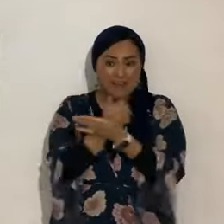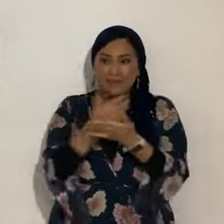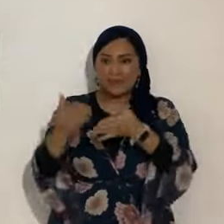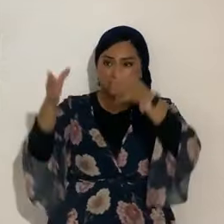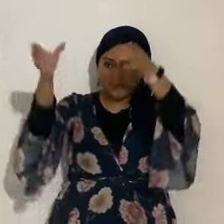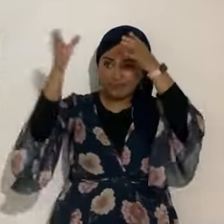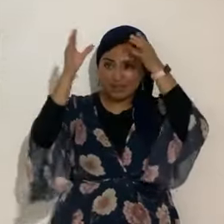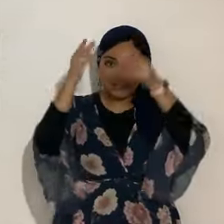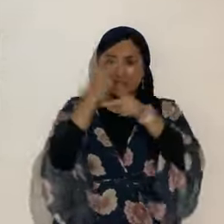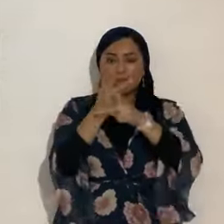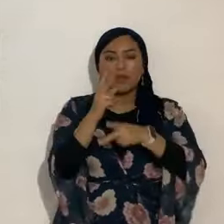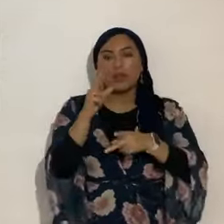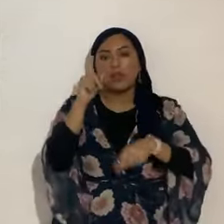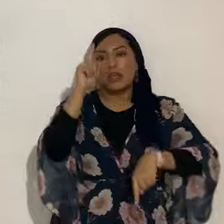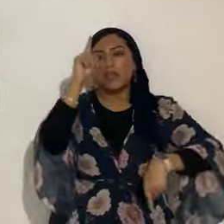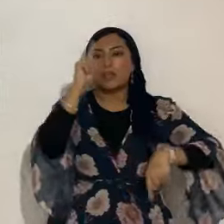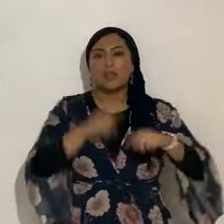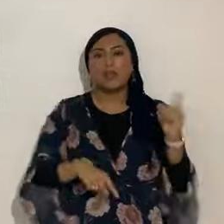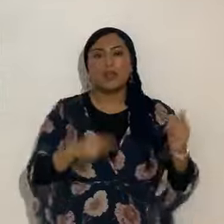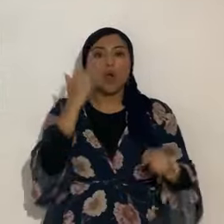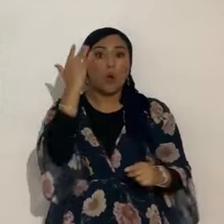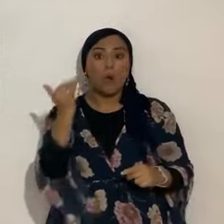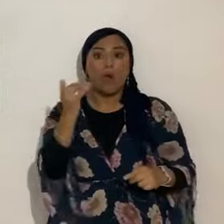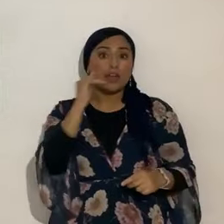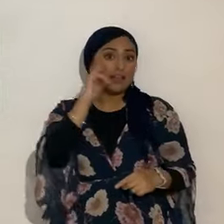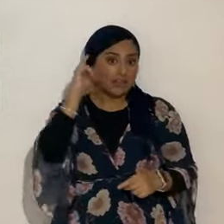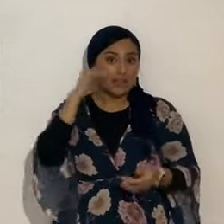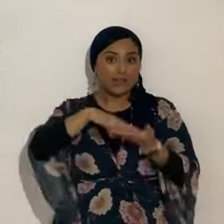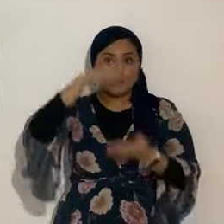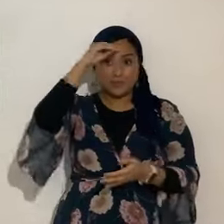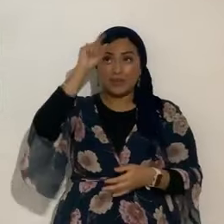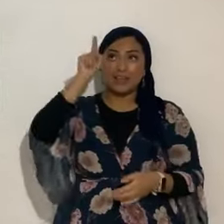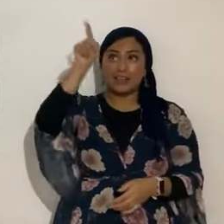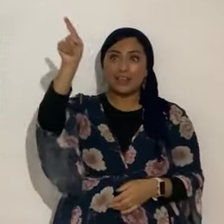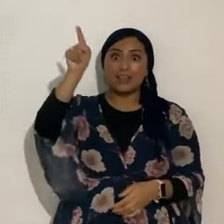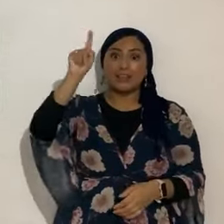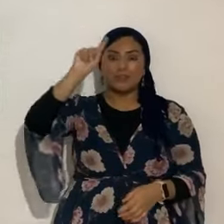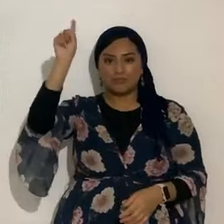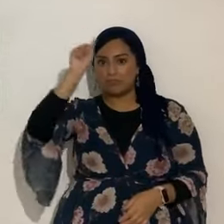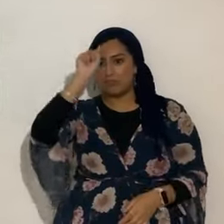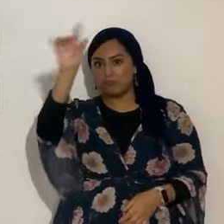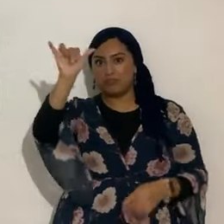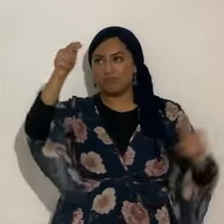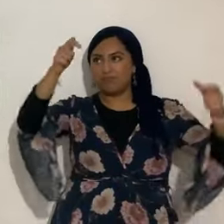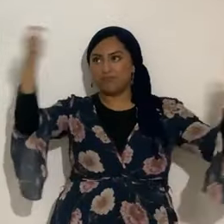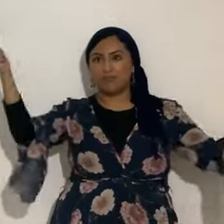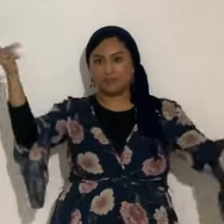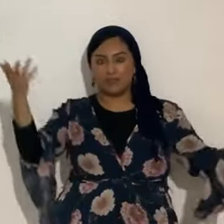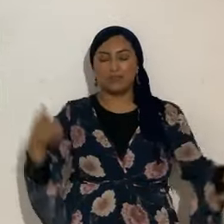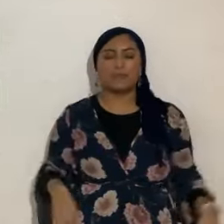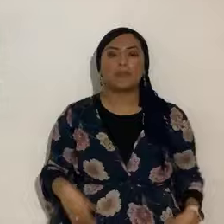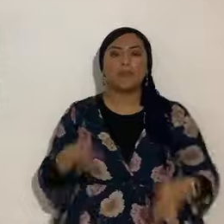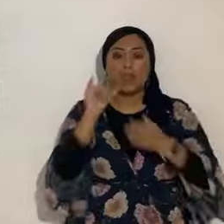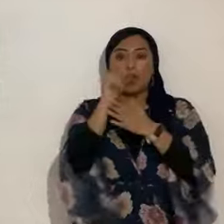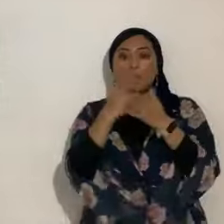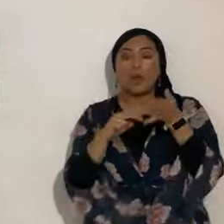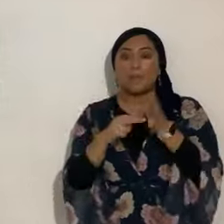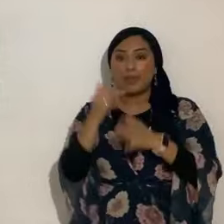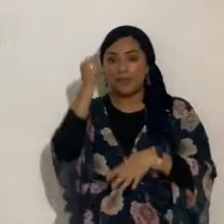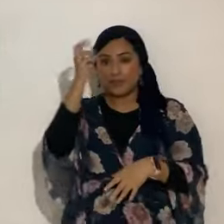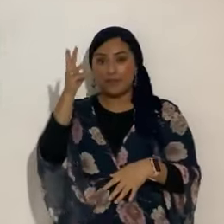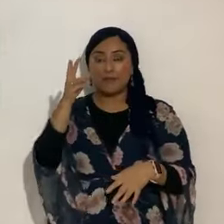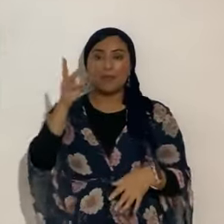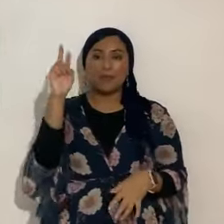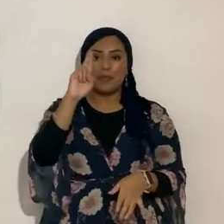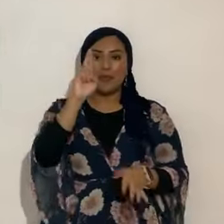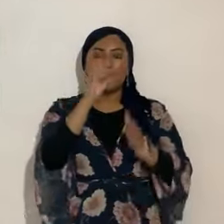porque ayer lo vimos que es infinito. Entonces, a ver, a eso se refiere Yahshua Mashiach, anoten la cita, Apocalipsis